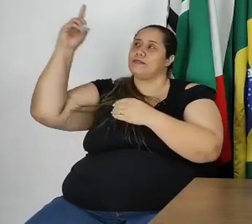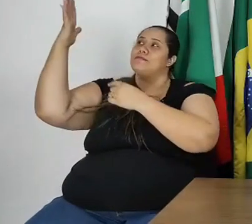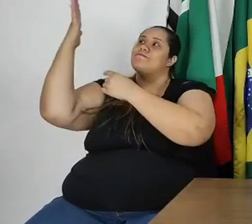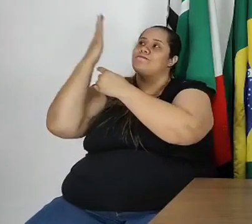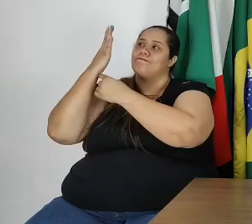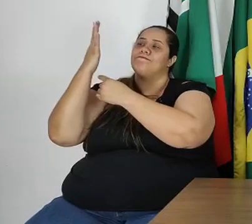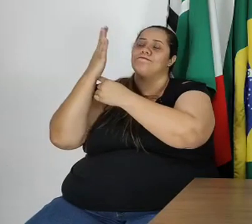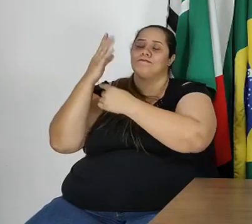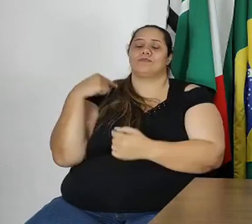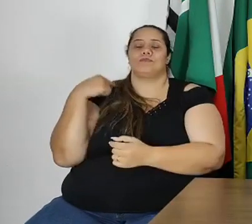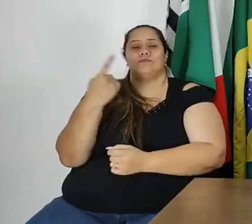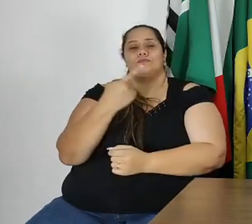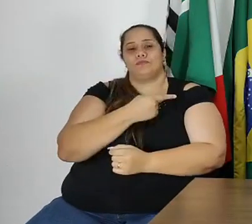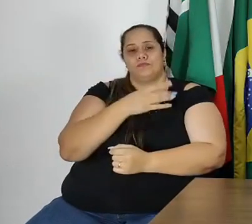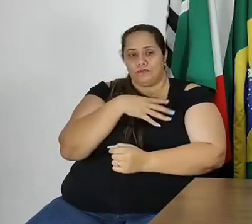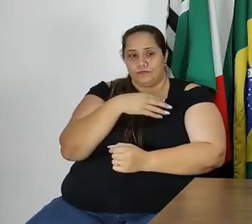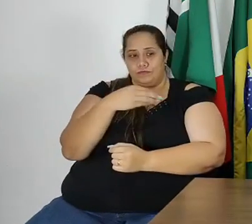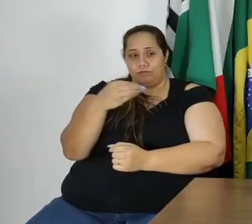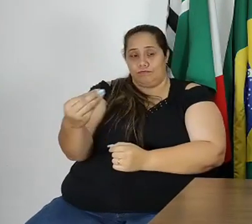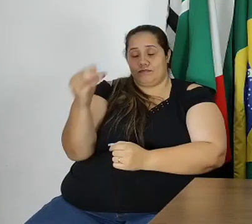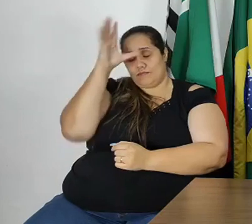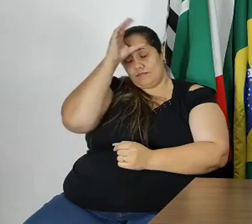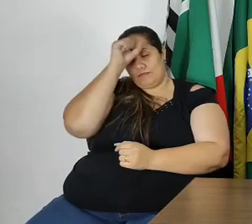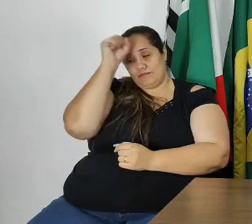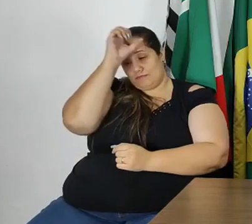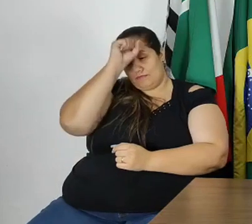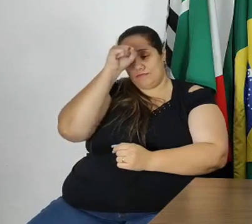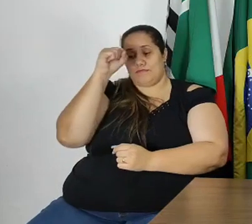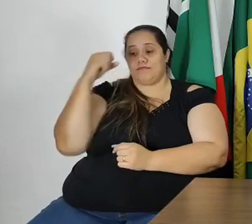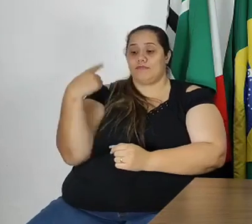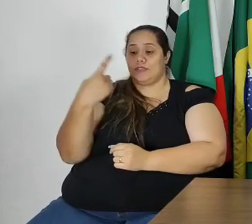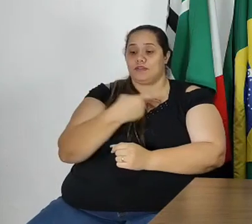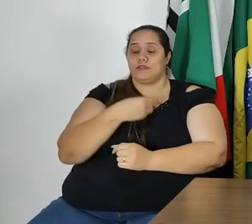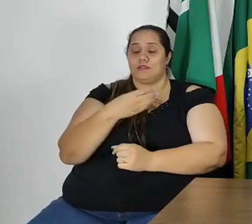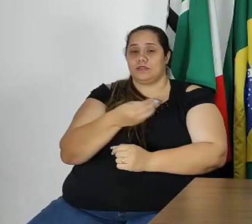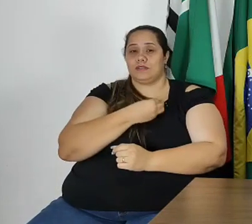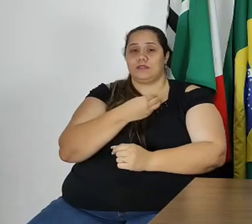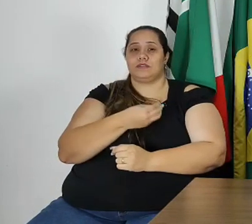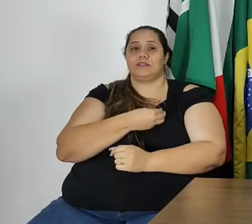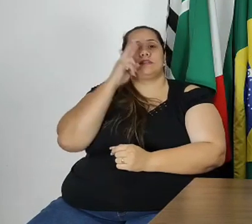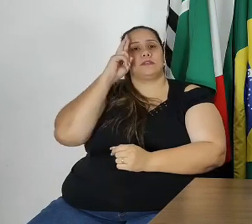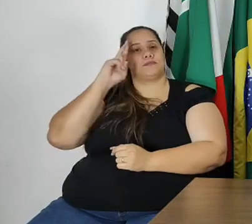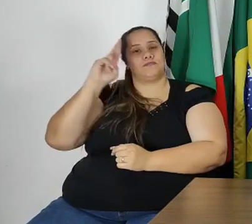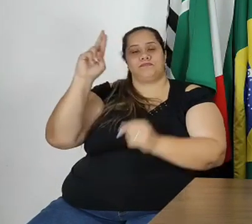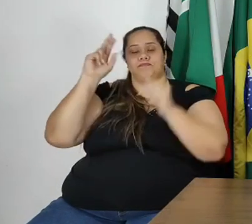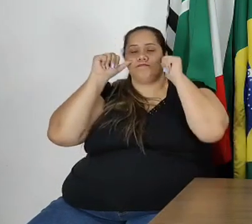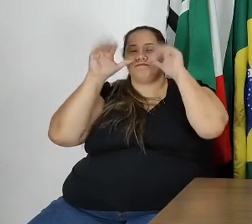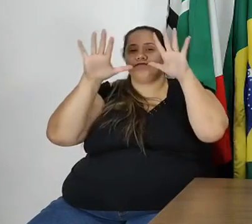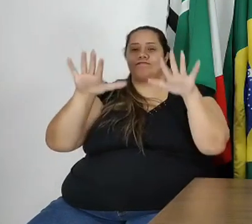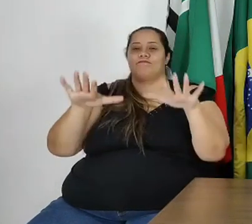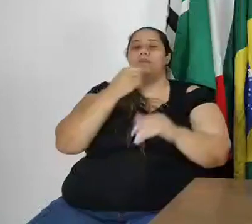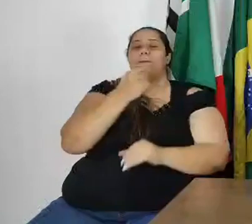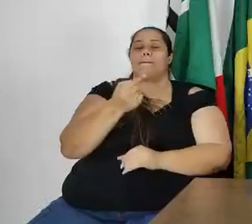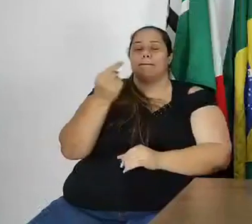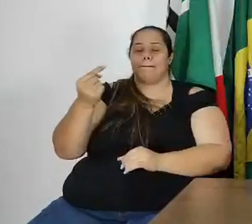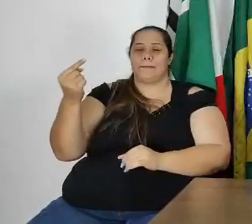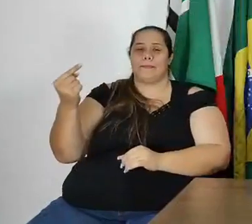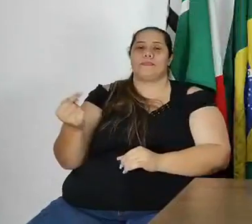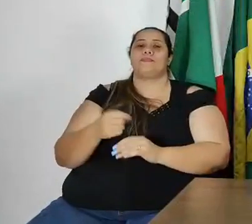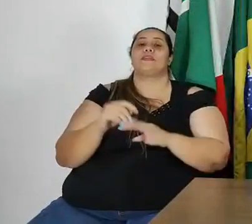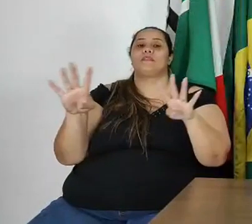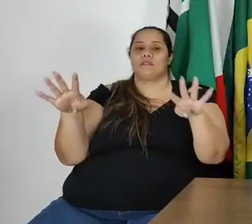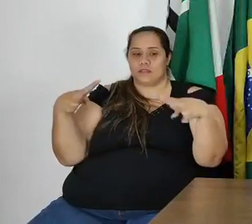filhos aprendam através das nossas vidas, que o Senhor abençoe cada pessoa que vai